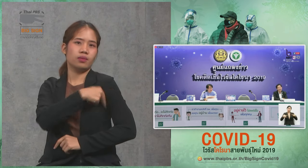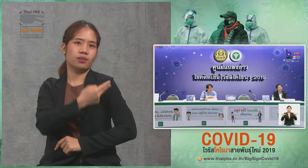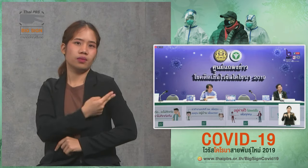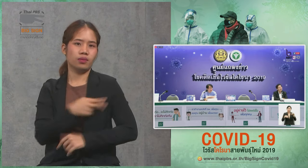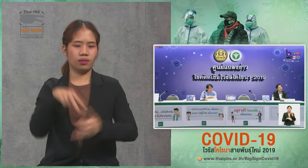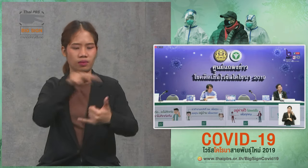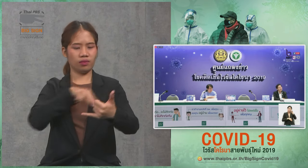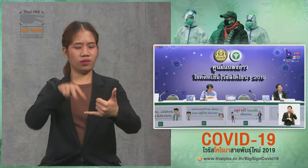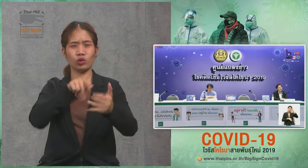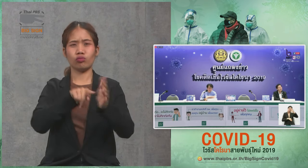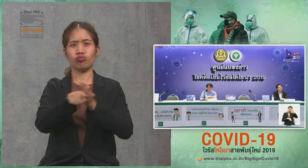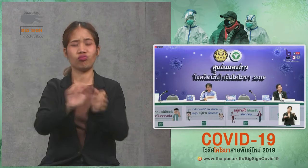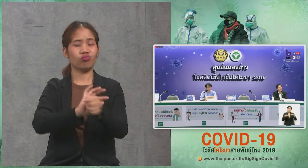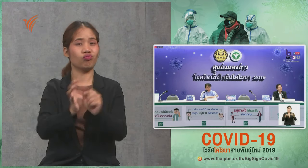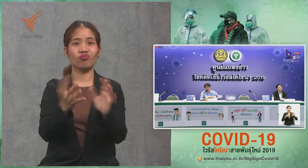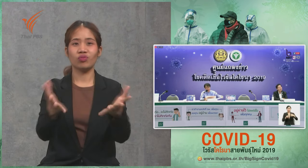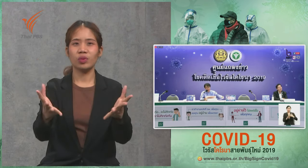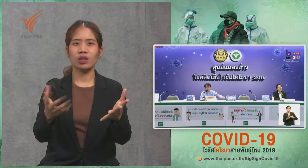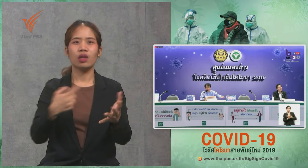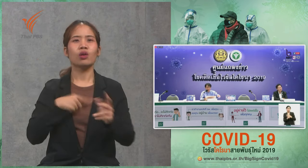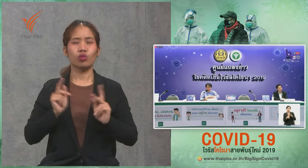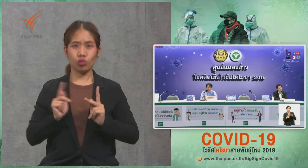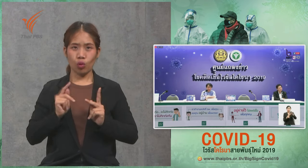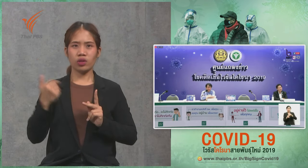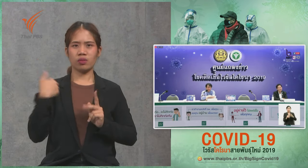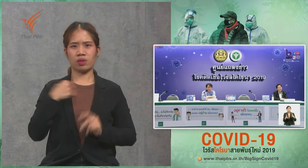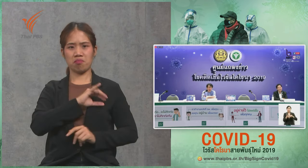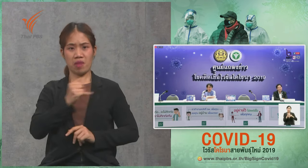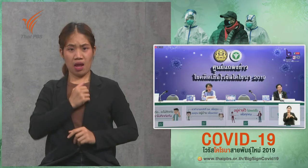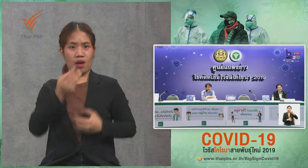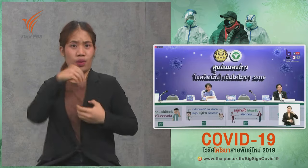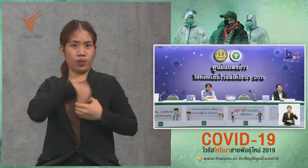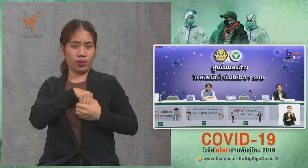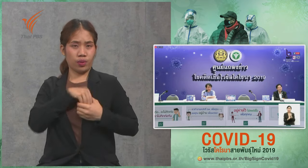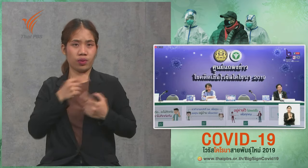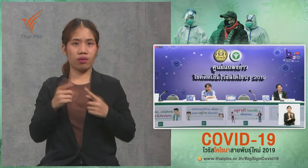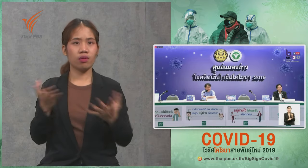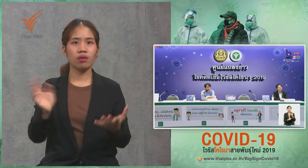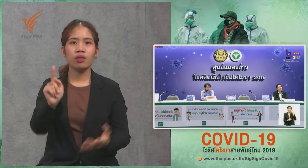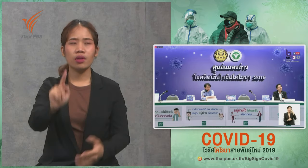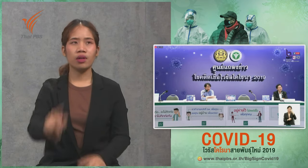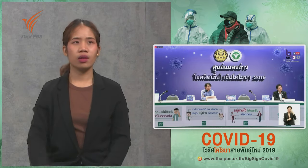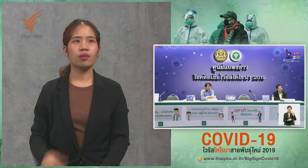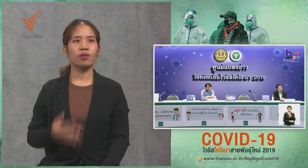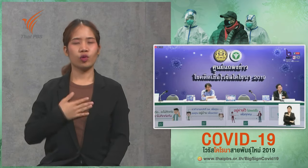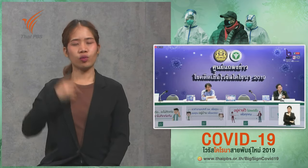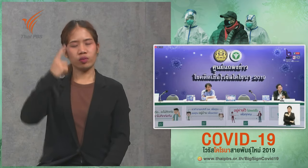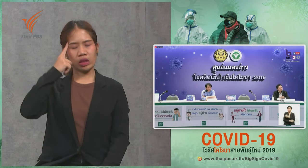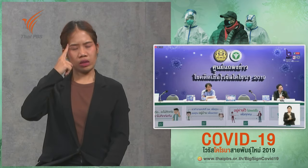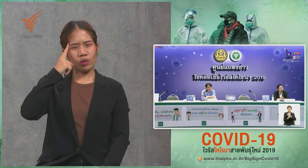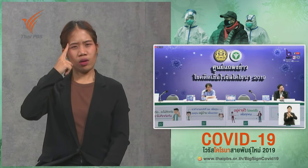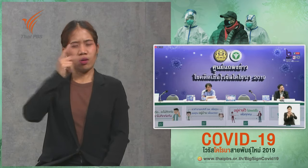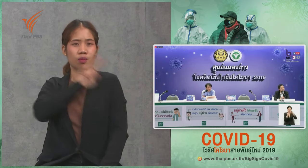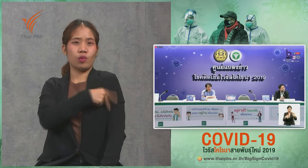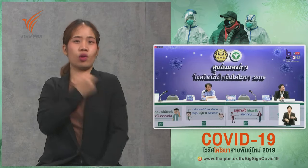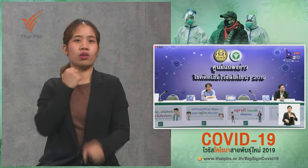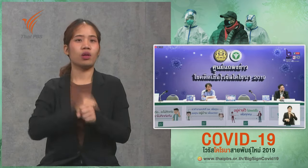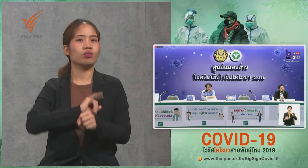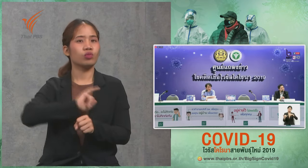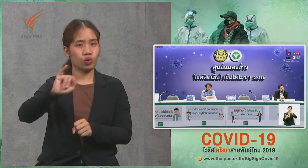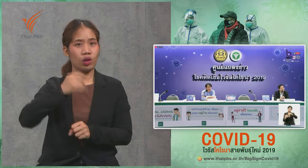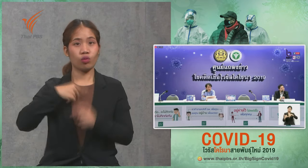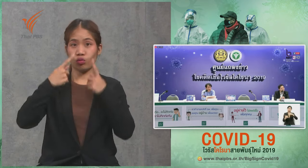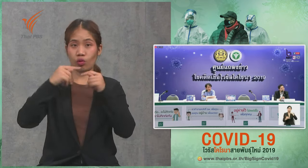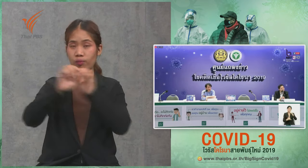ตั้งแต่แรกอะค่ะกลัวจะมีเกิดกรณีซ้ำอะไรอย่างเงี้ยค่ะ โอเคครับผมคิดว่าแพทย์ทำถูกตามมาตรฐานการรักษานะครับตอบอย่างนี้เลยนะ